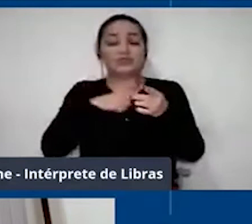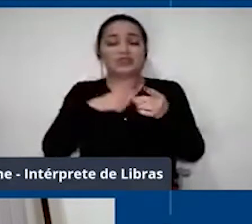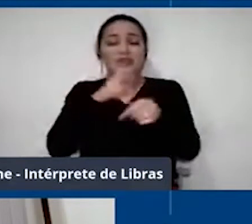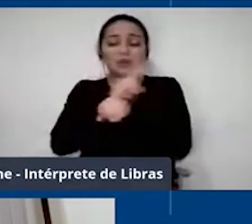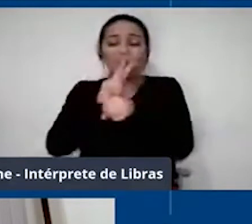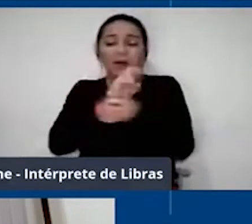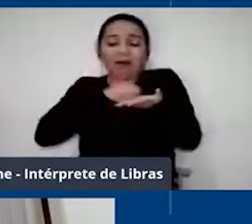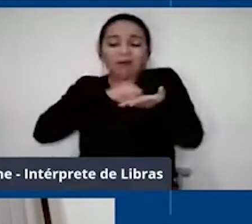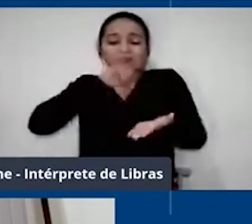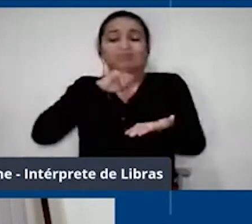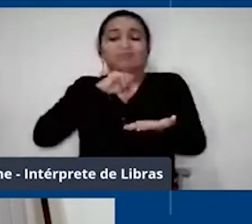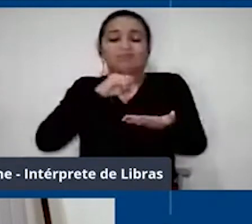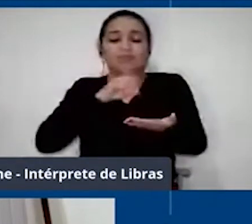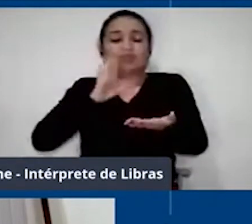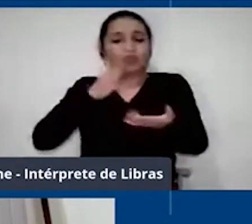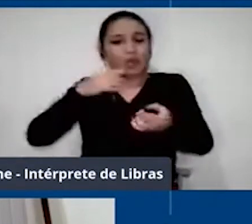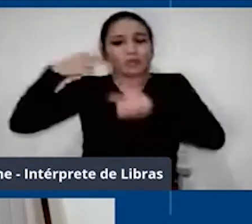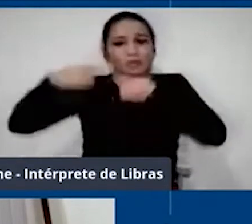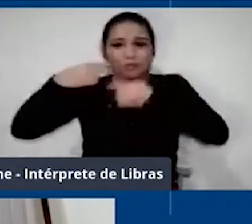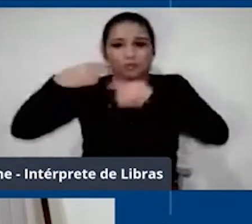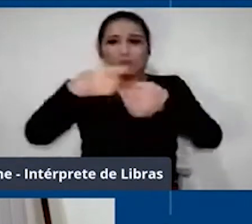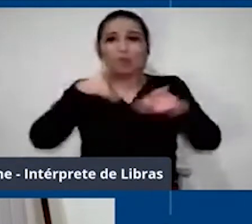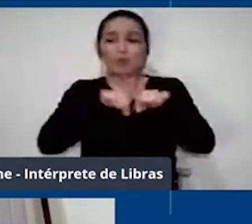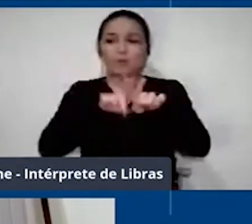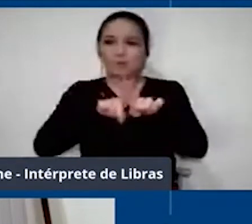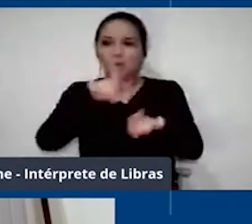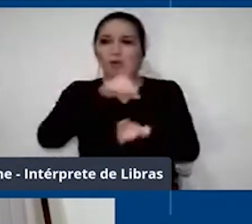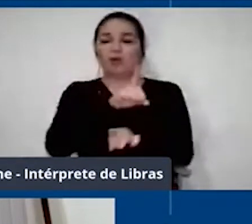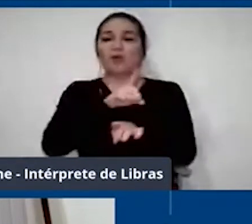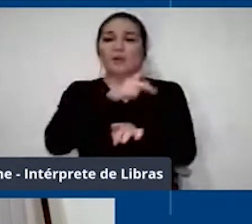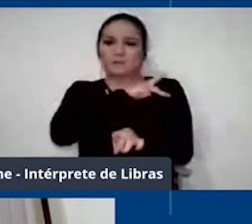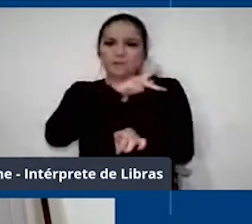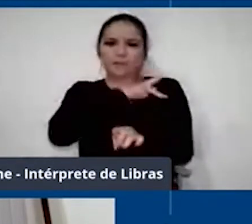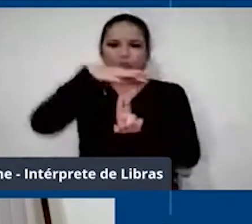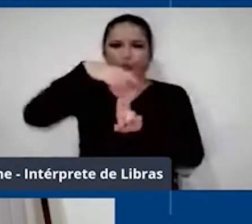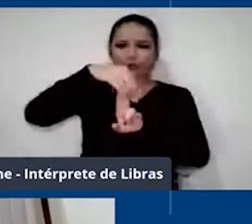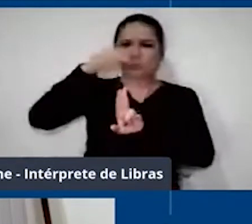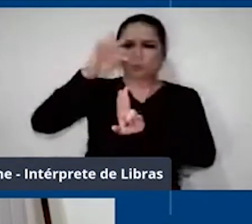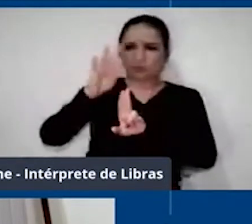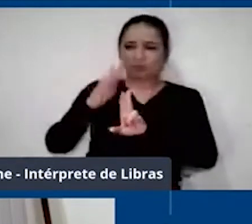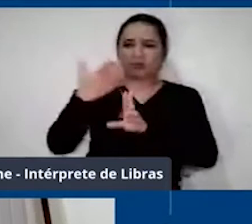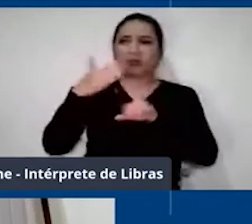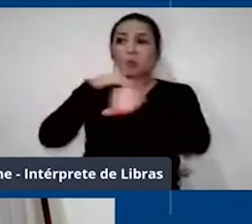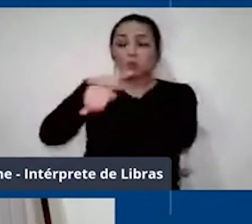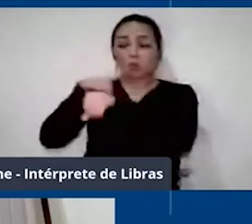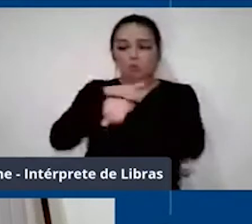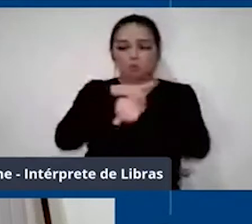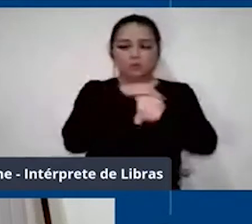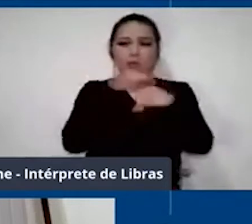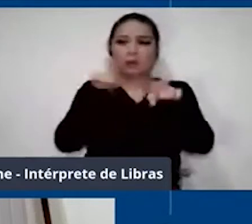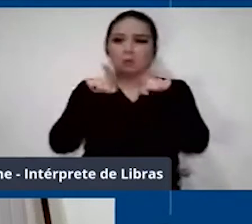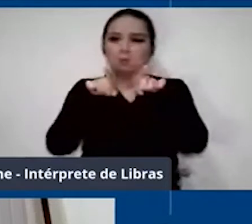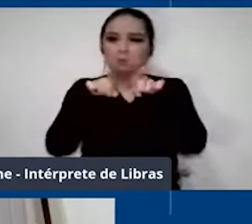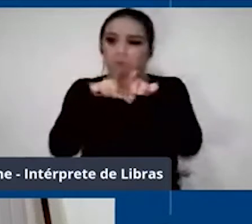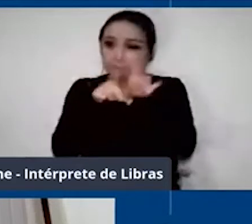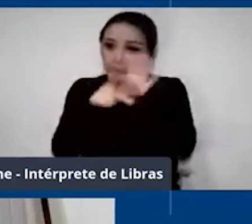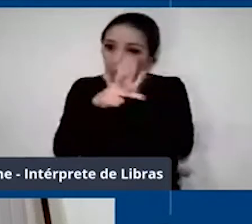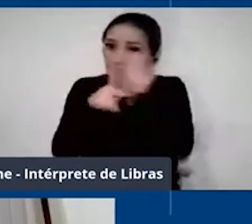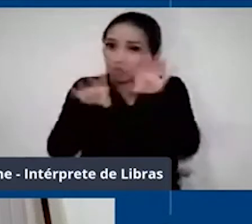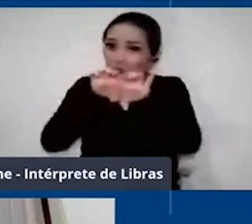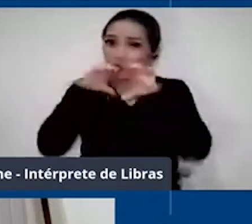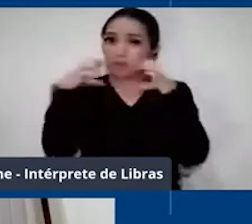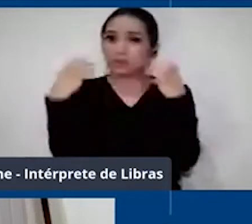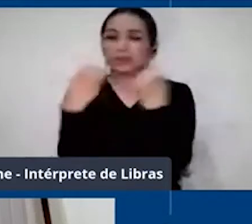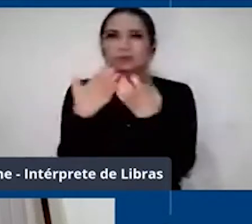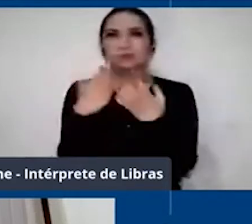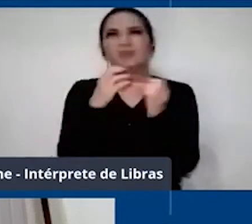como falou o presidente Luiz Carlos Bono, de conversarem com o Congresso, para que não venha... Eu costumava dizer